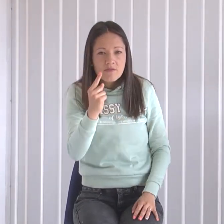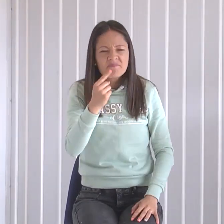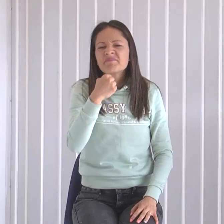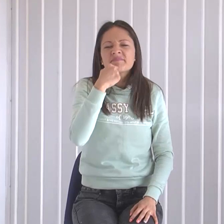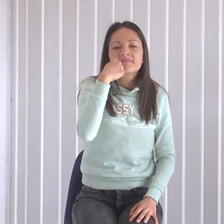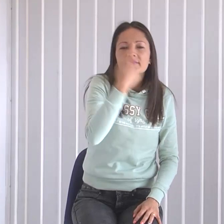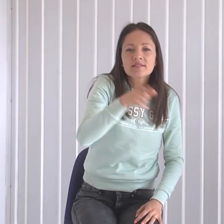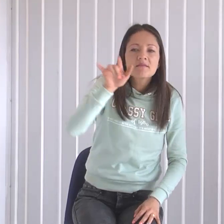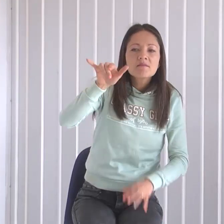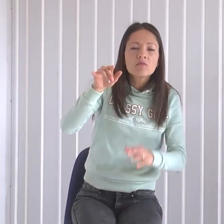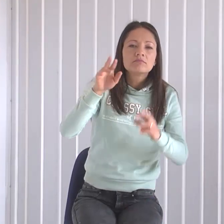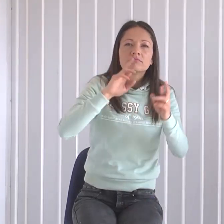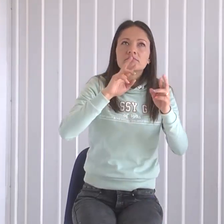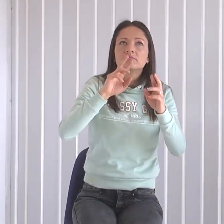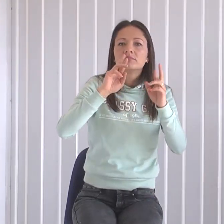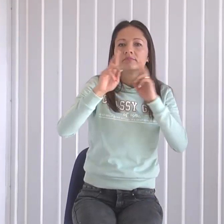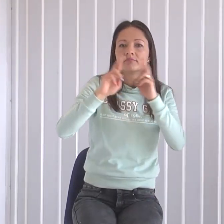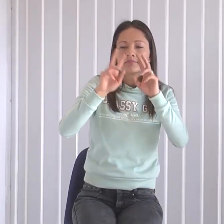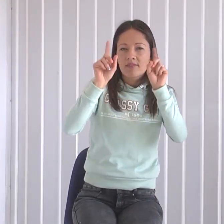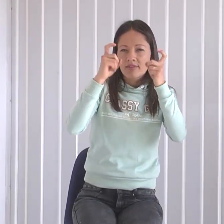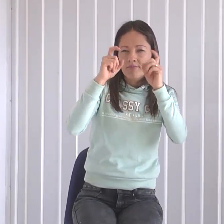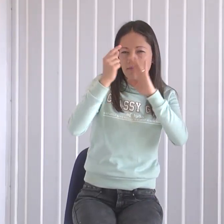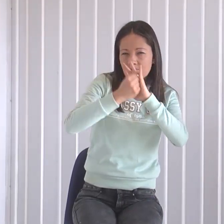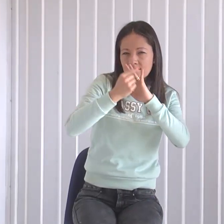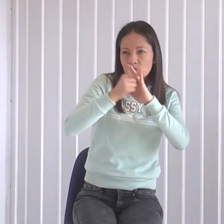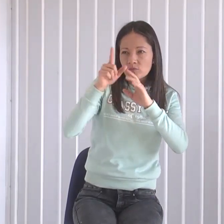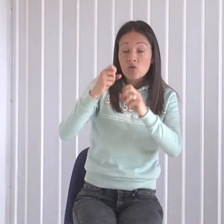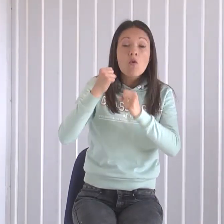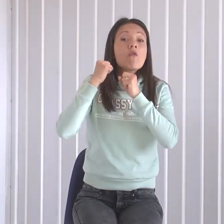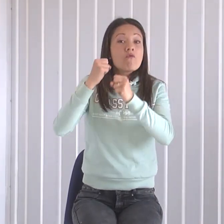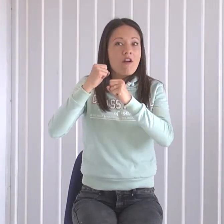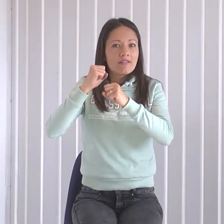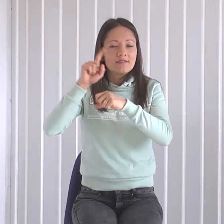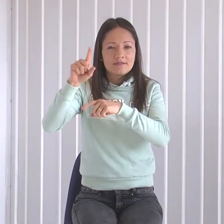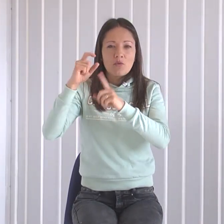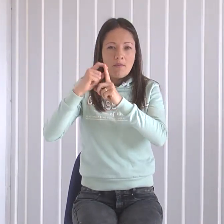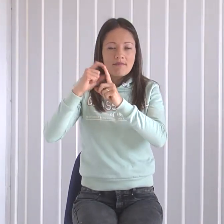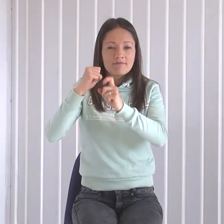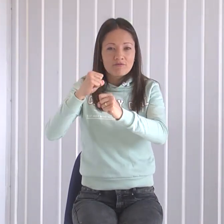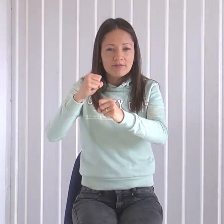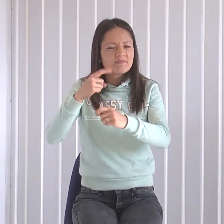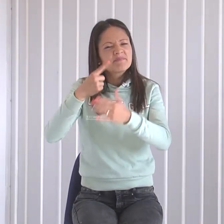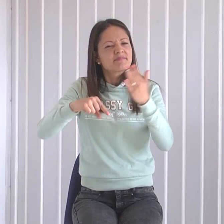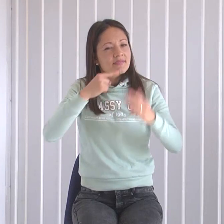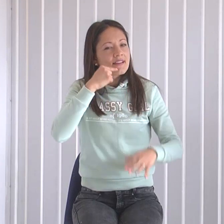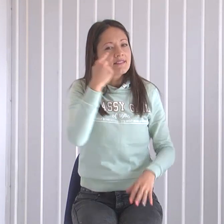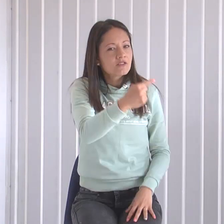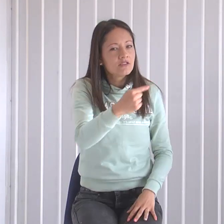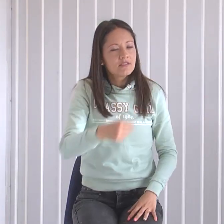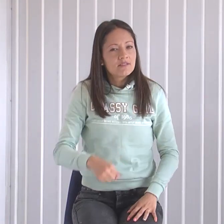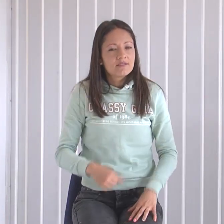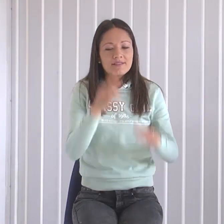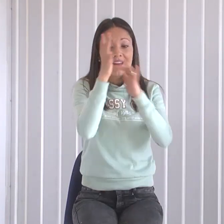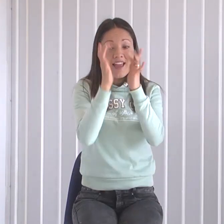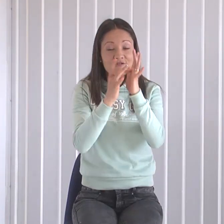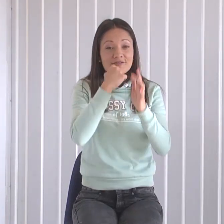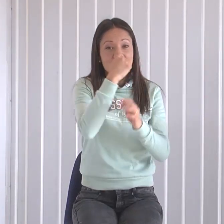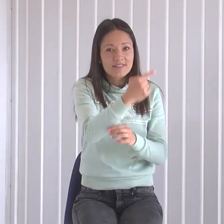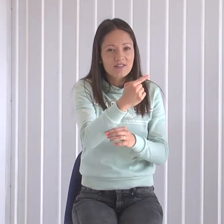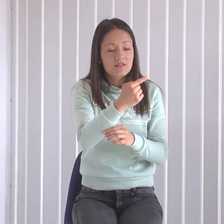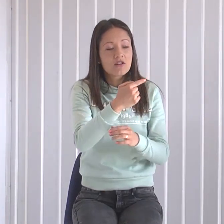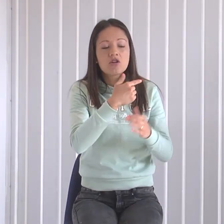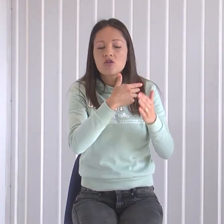algo demasiado fuerte para cualquiera que no ha podido vivir por el Espíritu. ¿Qué es? Que aunque